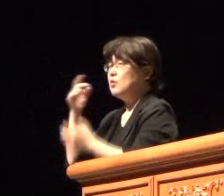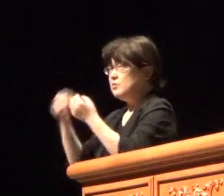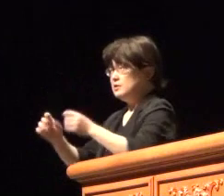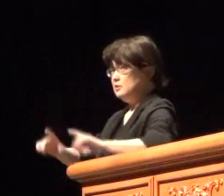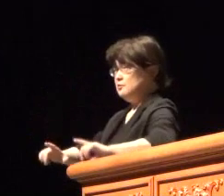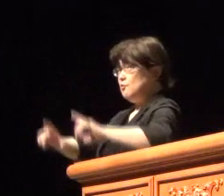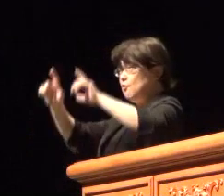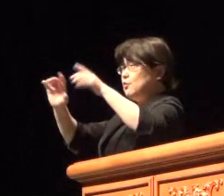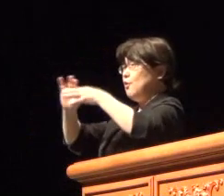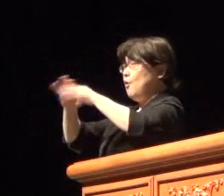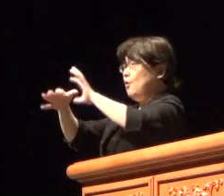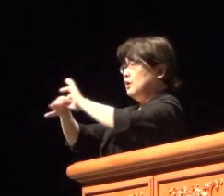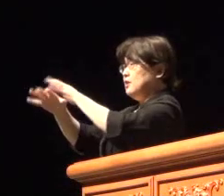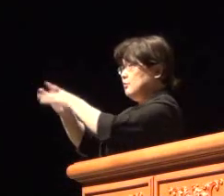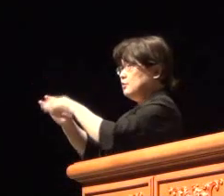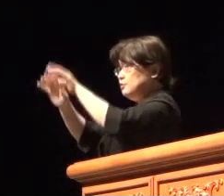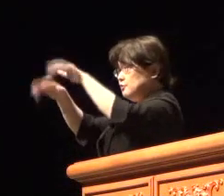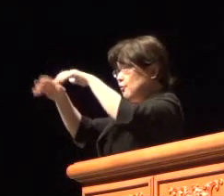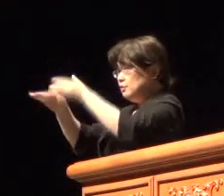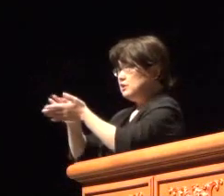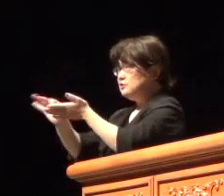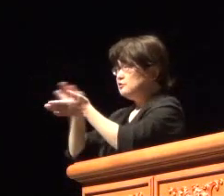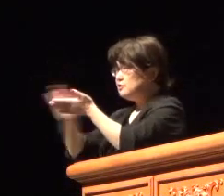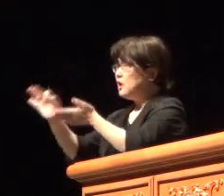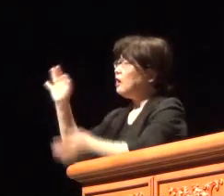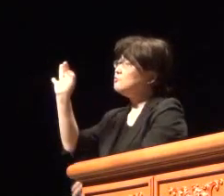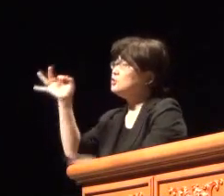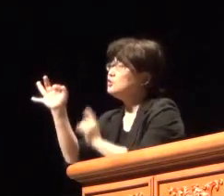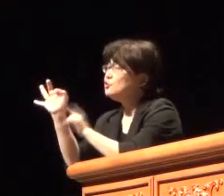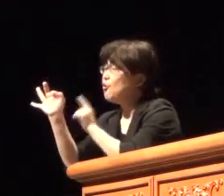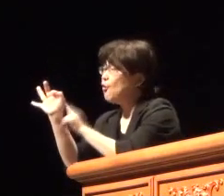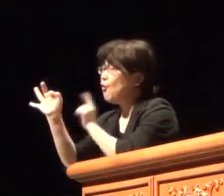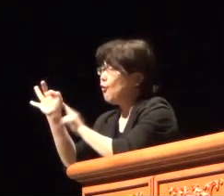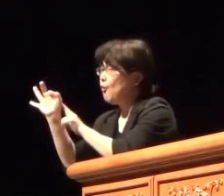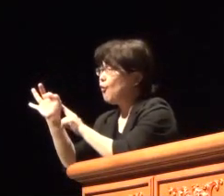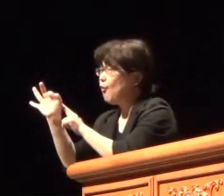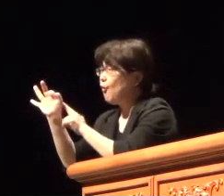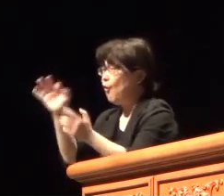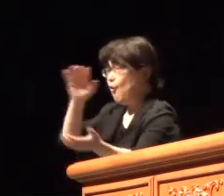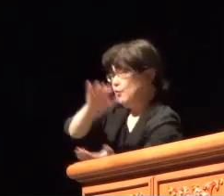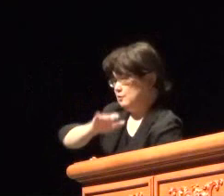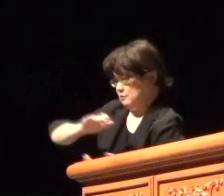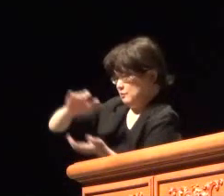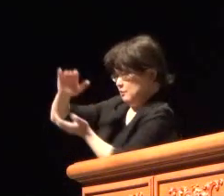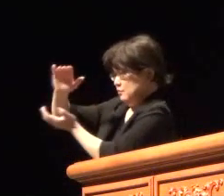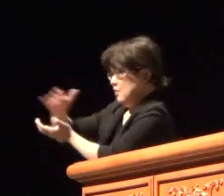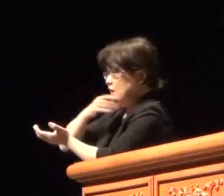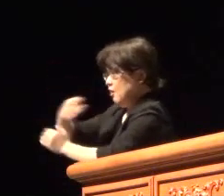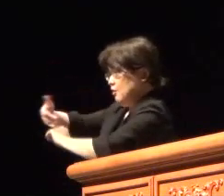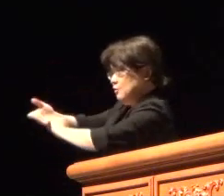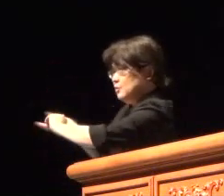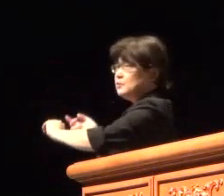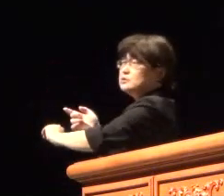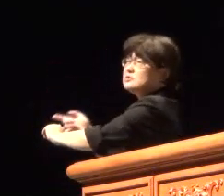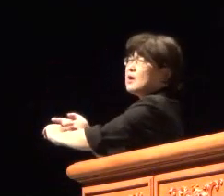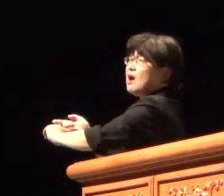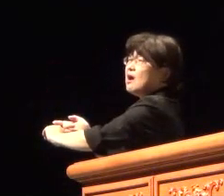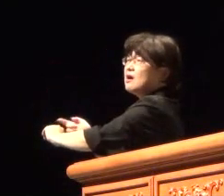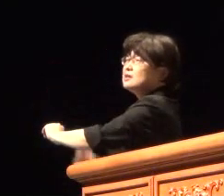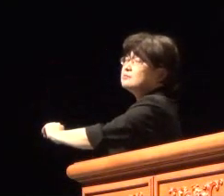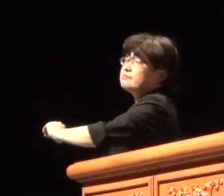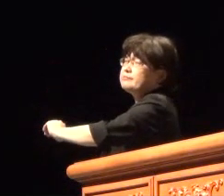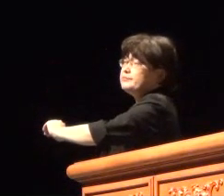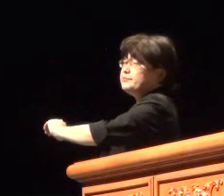東京オリンピック招致に使う費用をそのまま即時に福島に届けます。